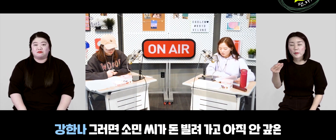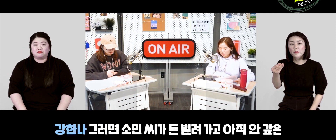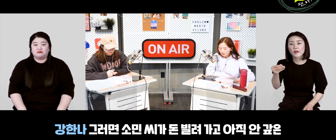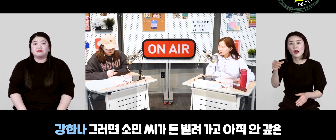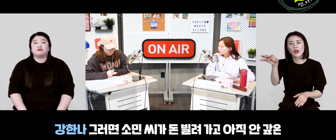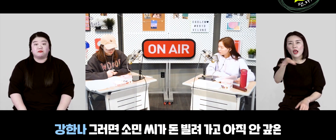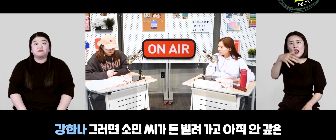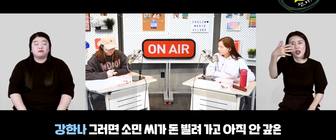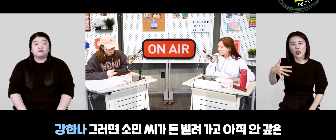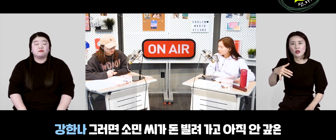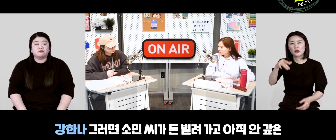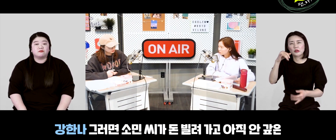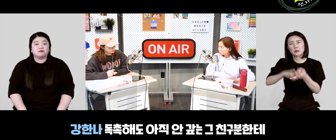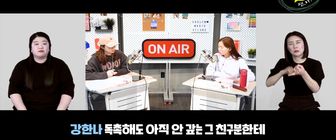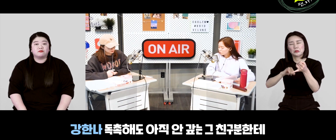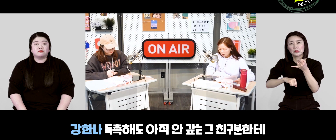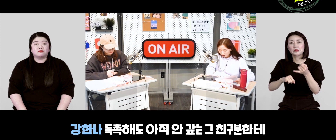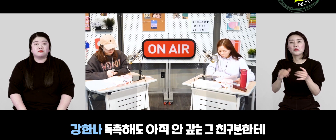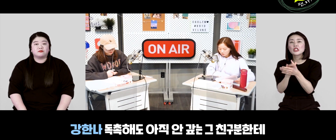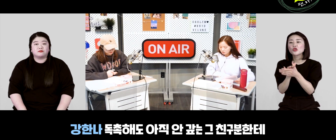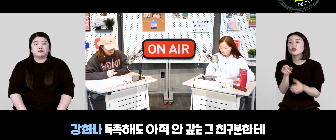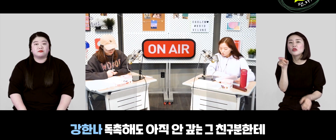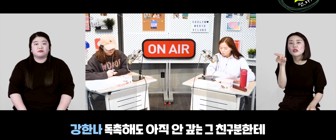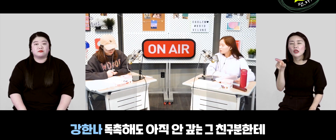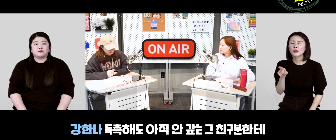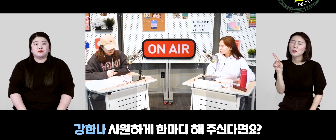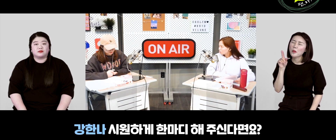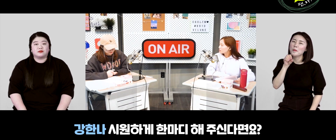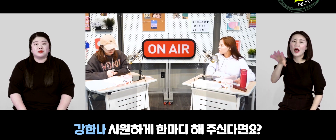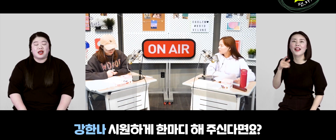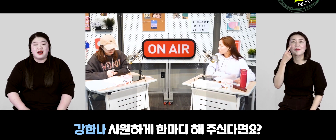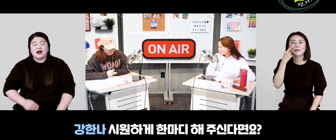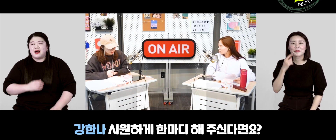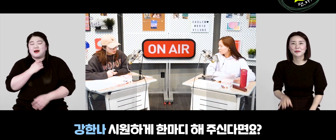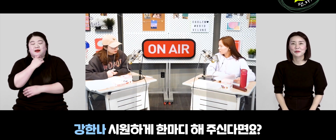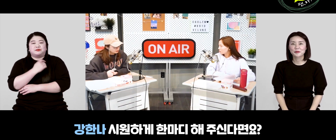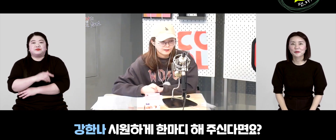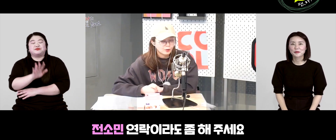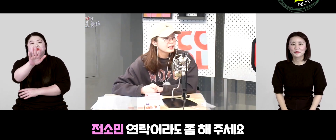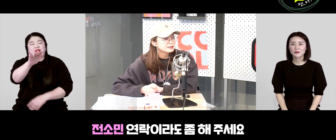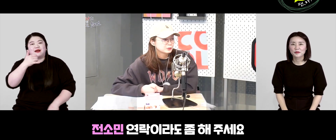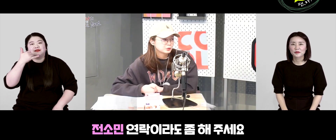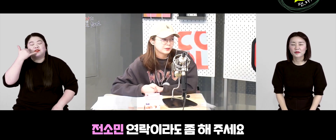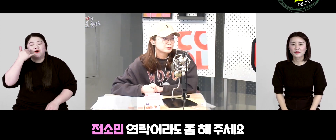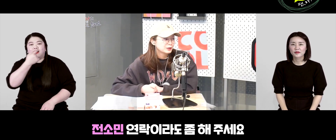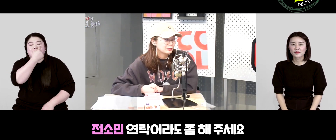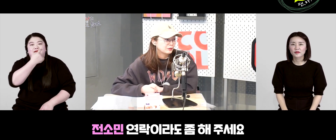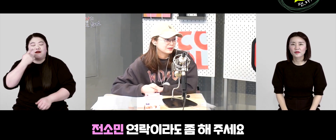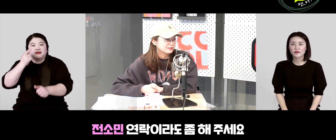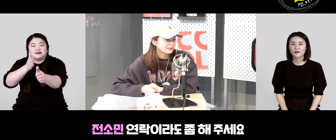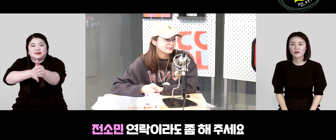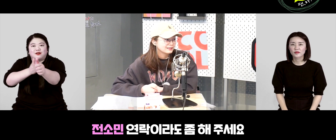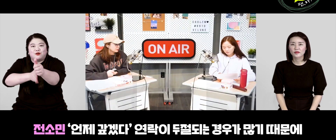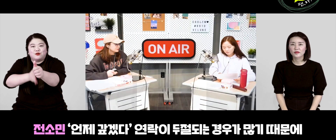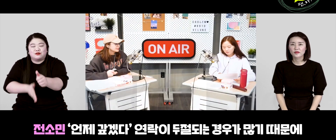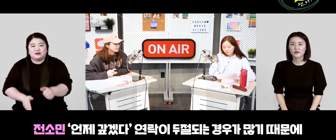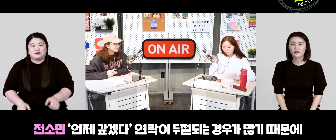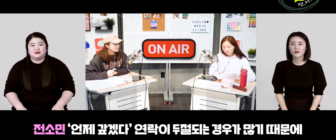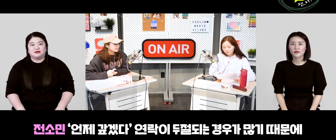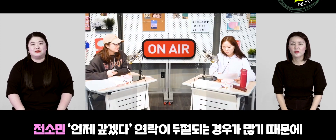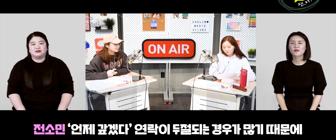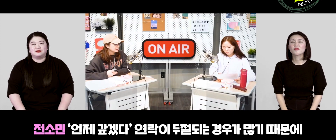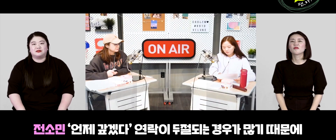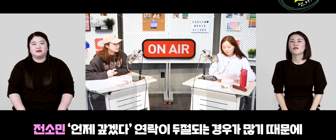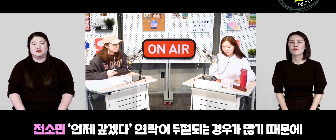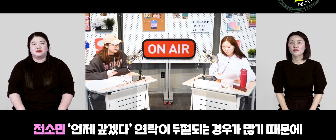빌려가고 아직 안 갚은 독촉해도 안 갚는 그 친구분한테 시원하게 한마디 해주신다면요. 연락이라도 좀 해주세요. 네,